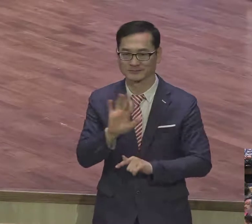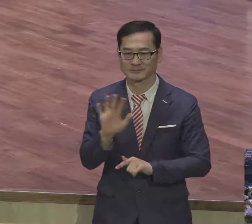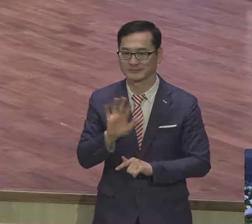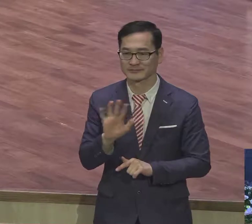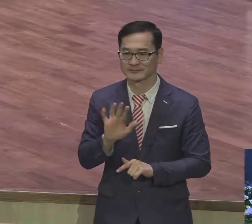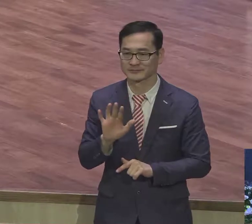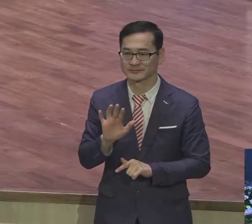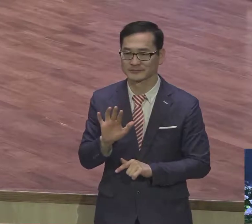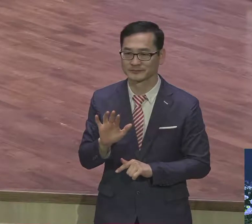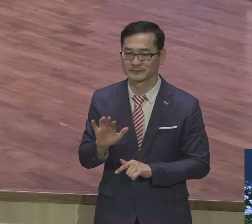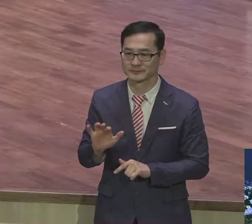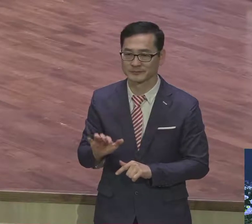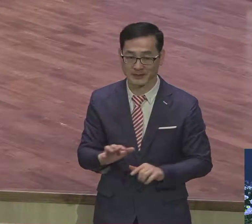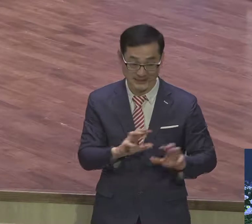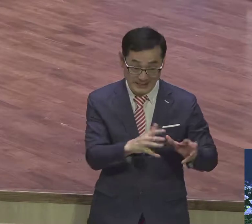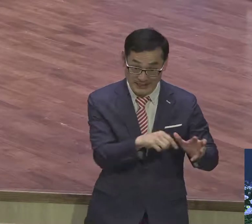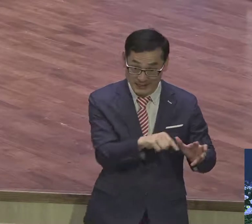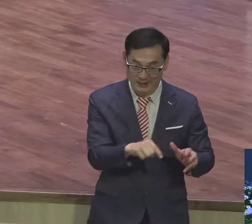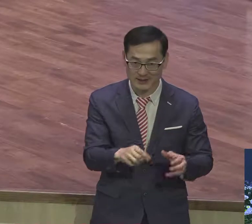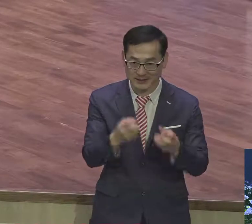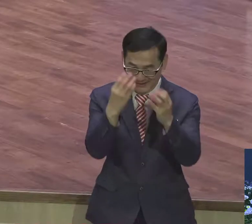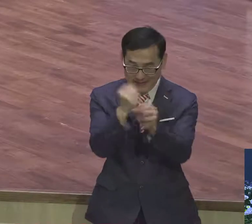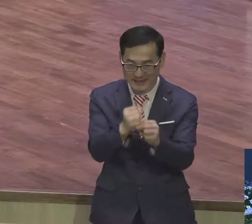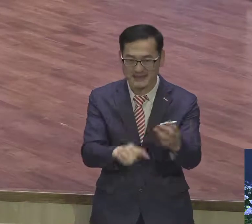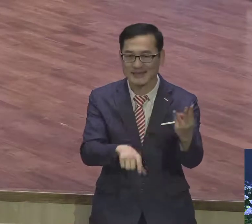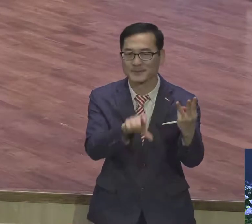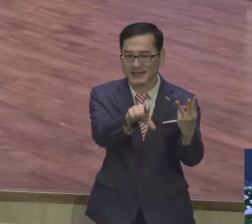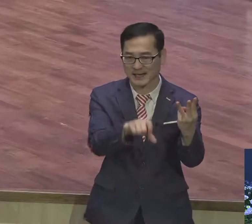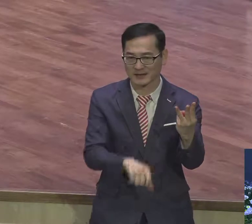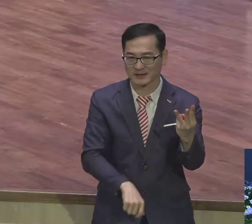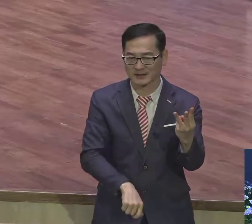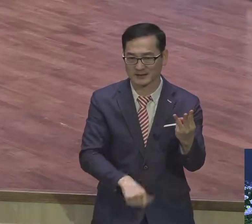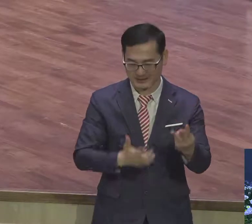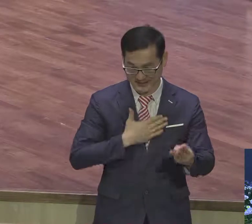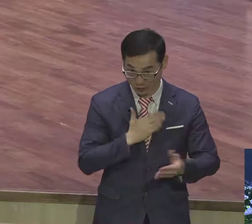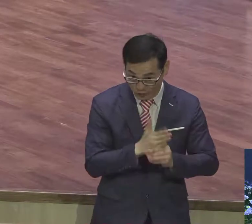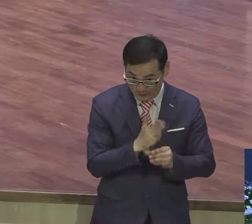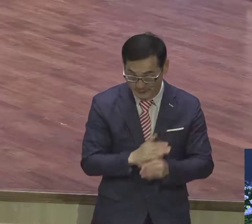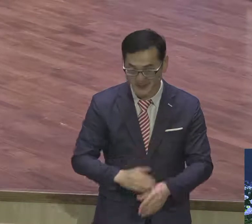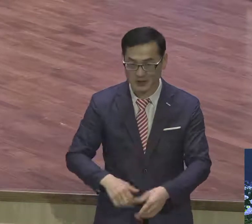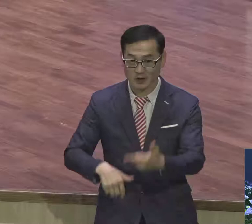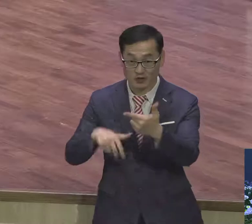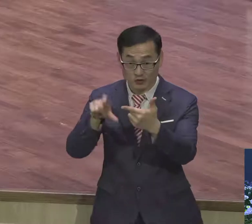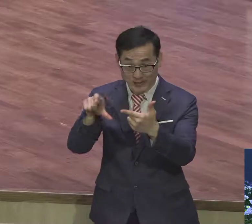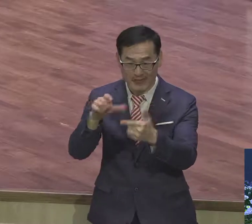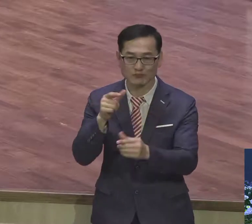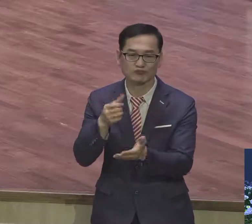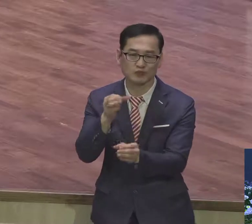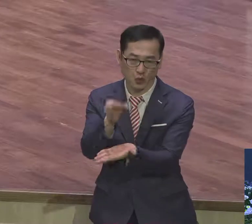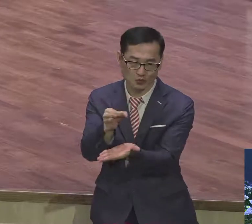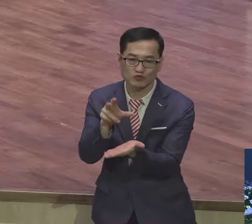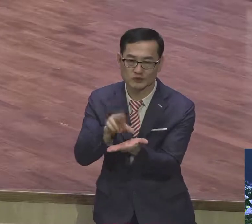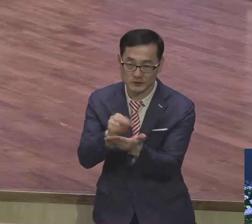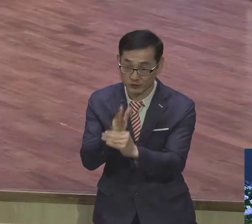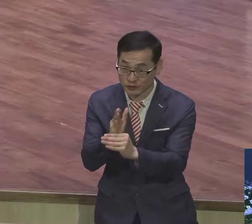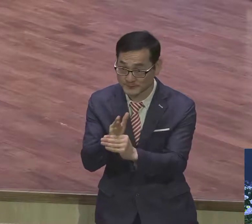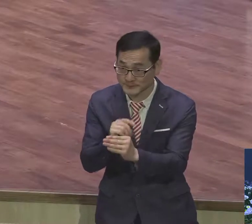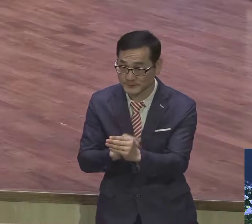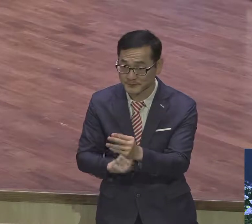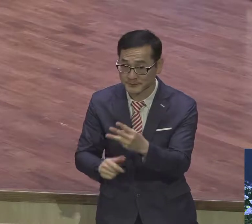세상은 몽땅 장세기 3장 자기중심 몽땅 물질중심 장세기 6장 모든 게 뭐여